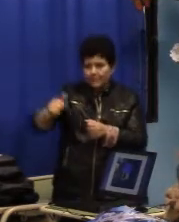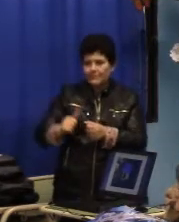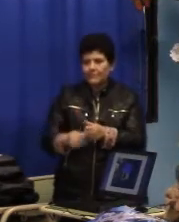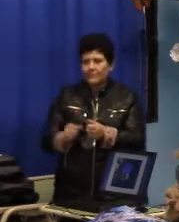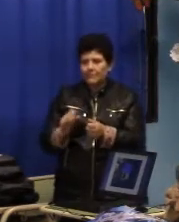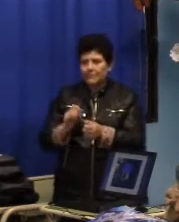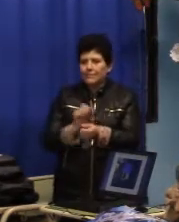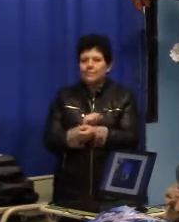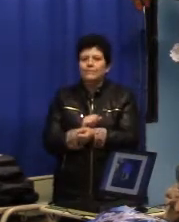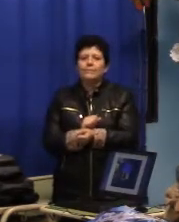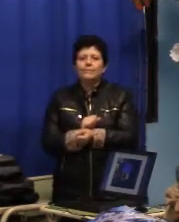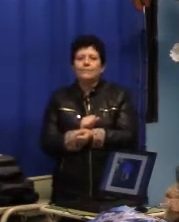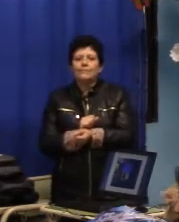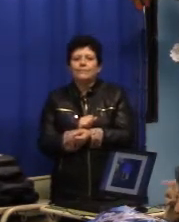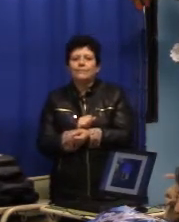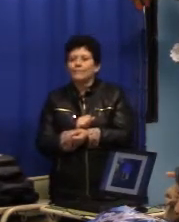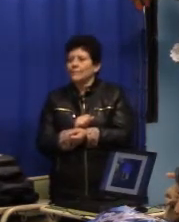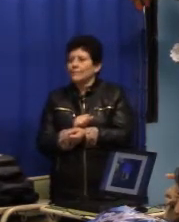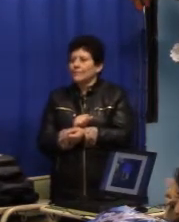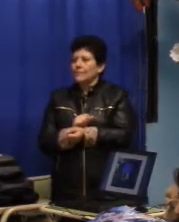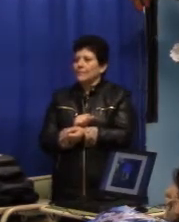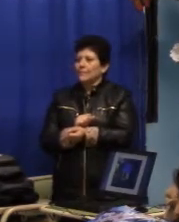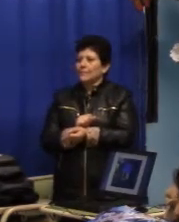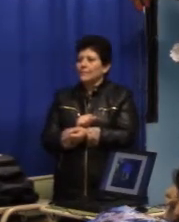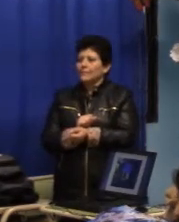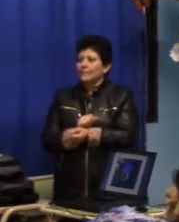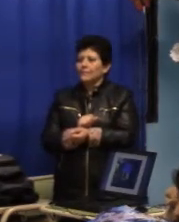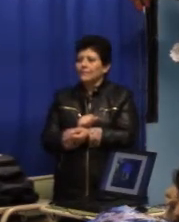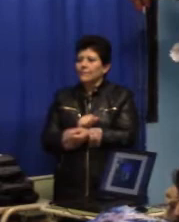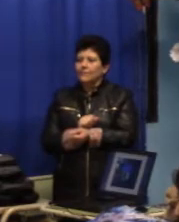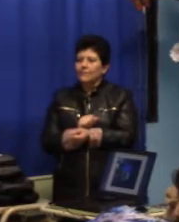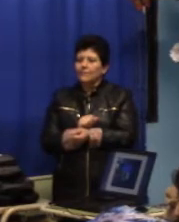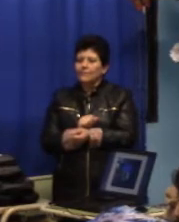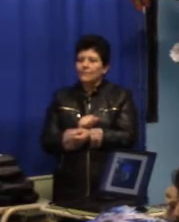No está viendo nadie aquel chico.